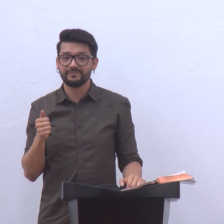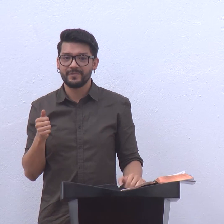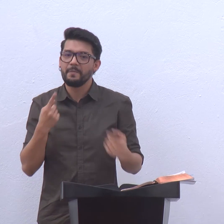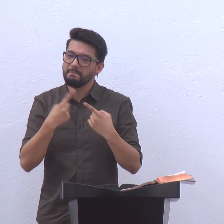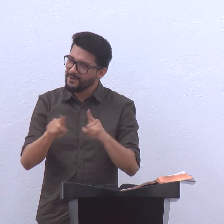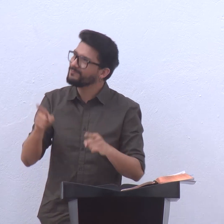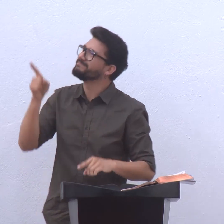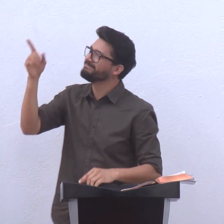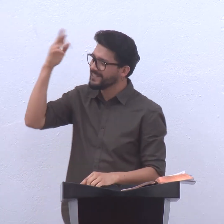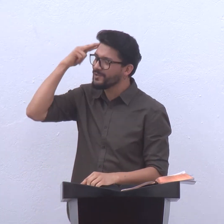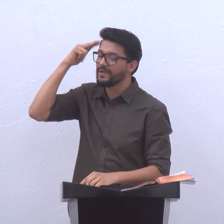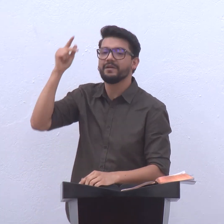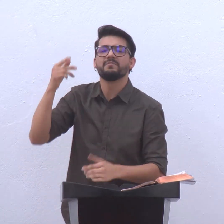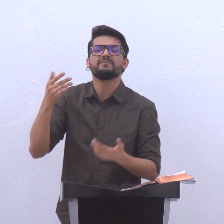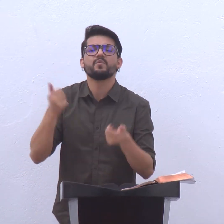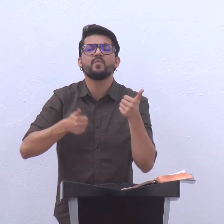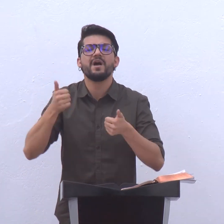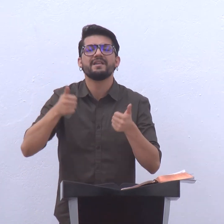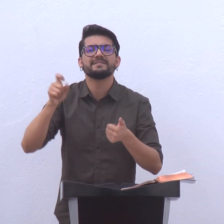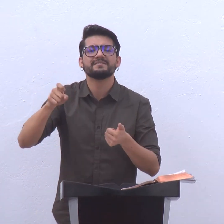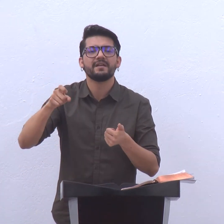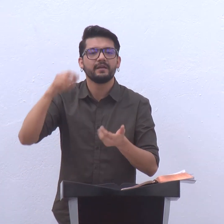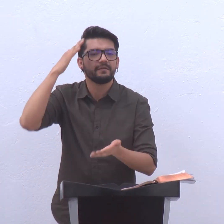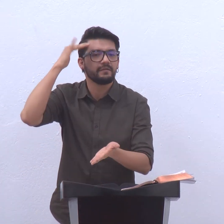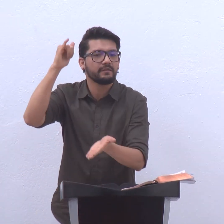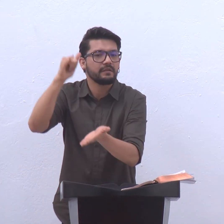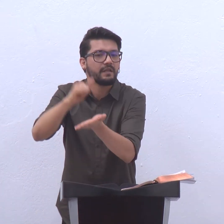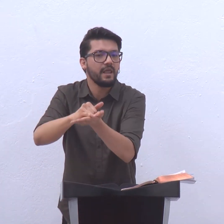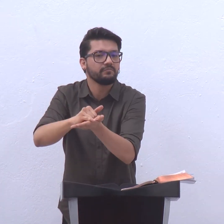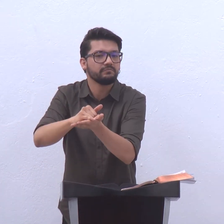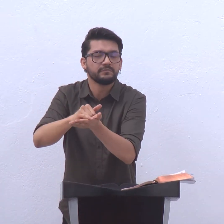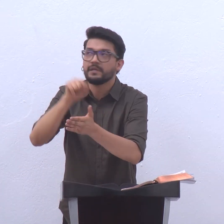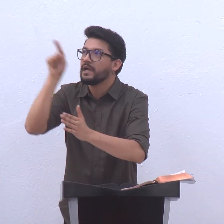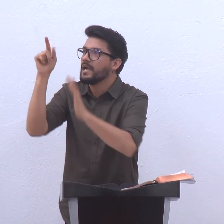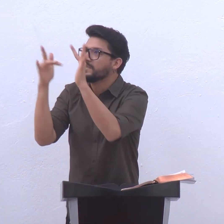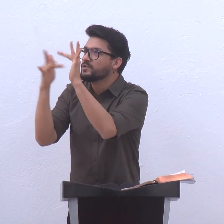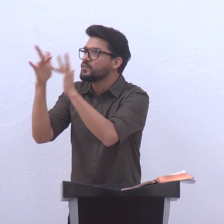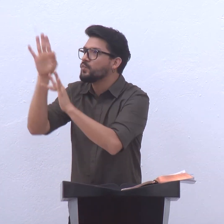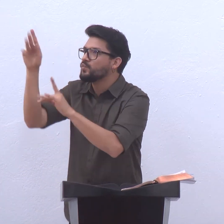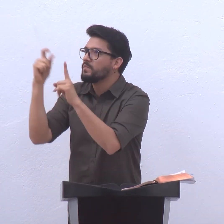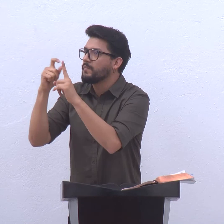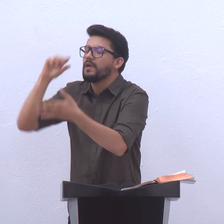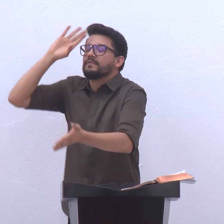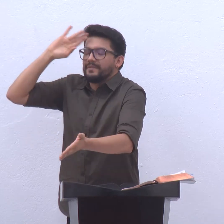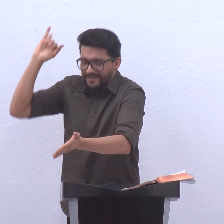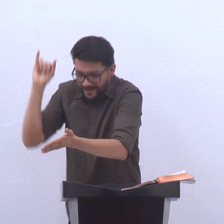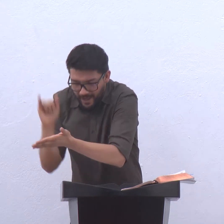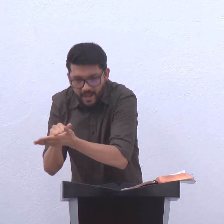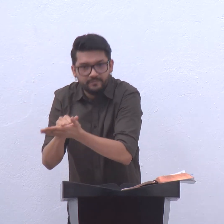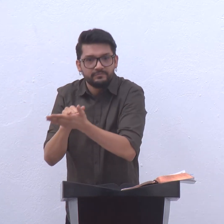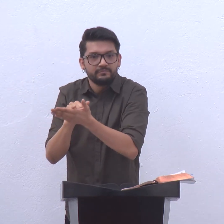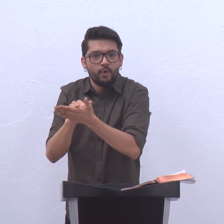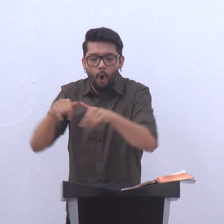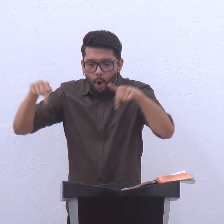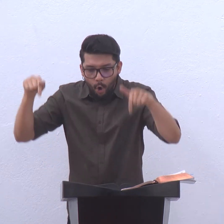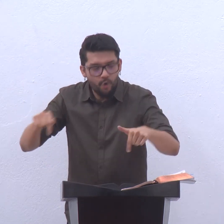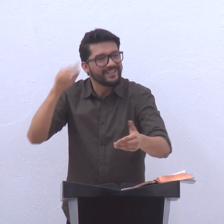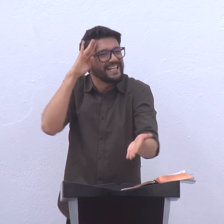COVID, sino por otras situaciones más. Pero que necesitamos simplemente creer en la palabra que Jesús